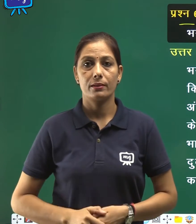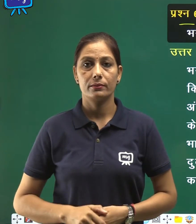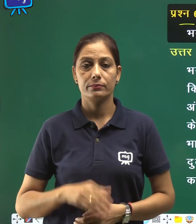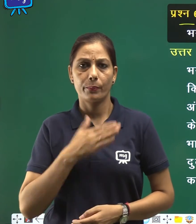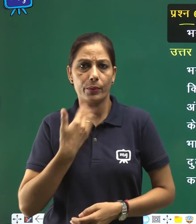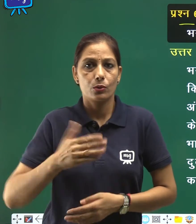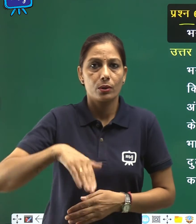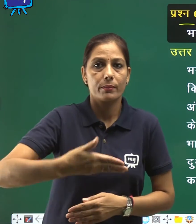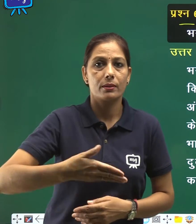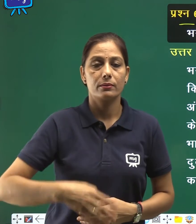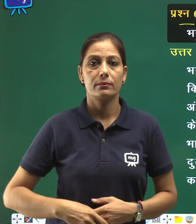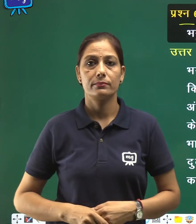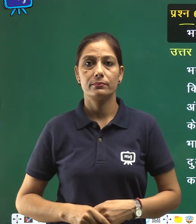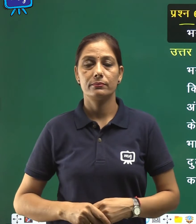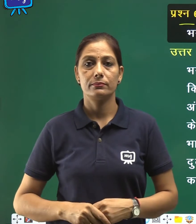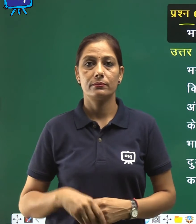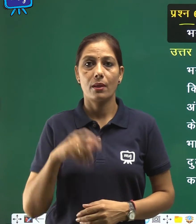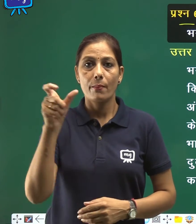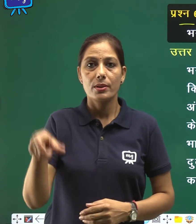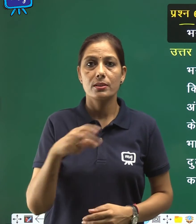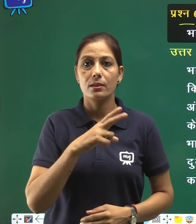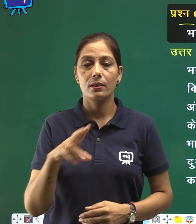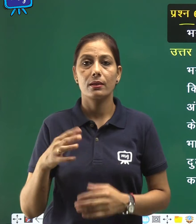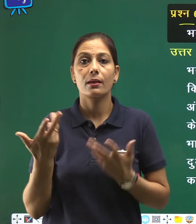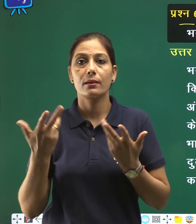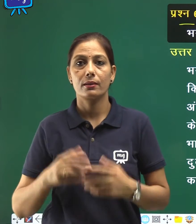मृत्यु के बाद भगत ने क्या किया?